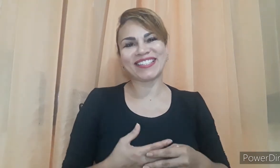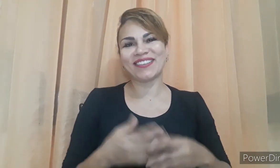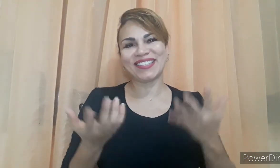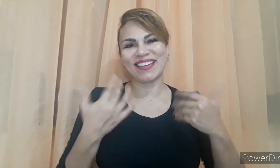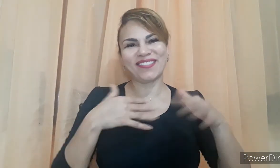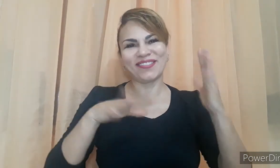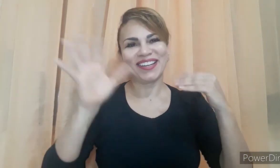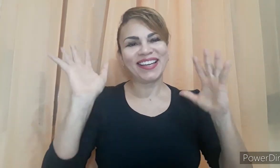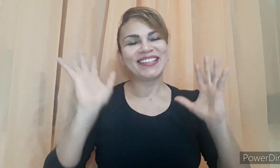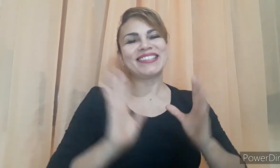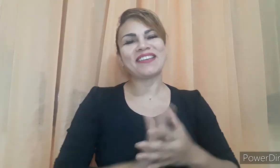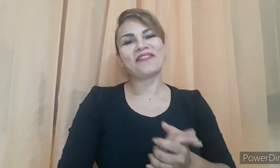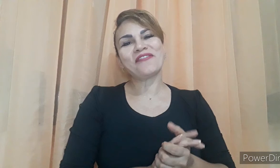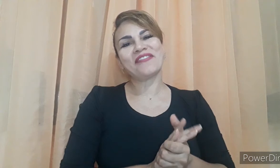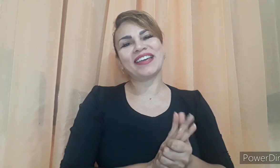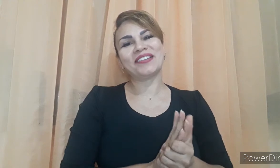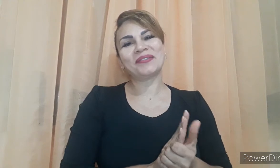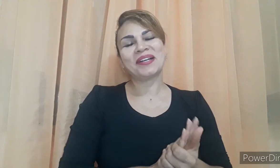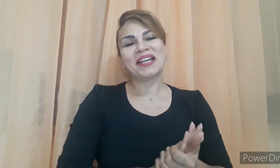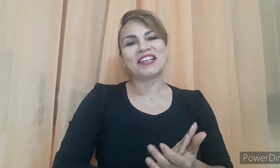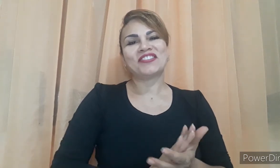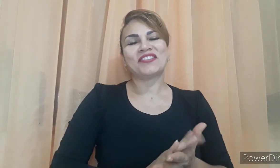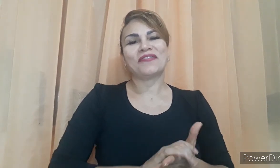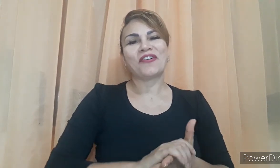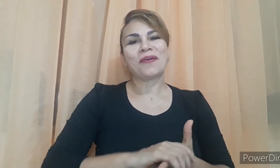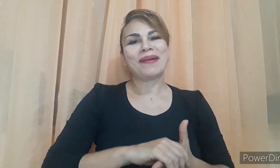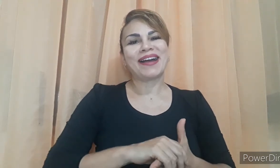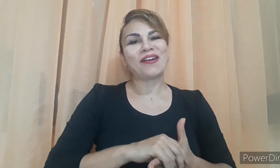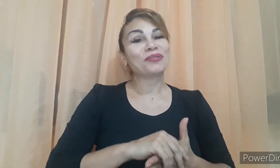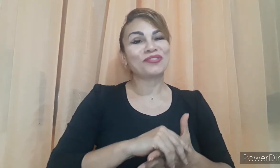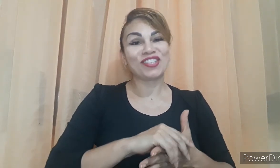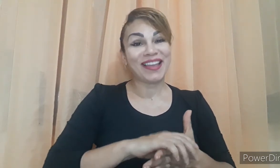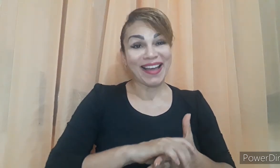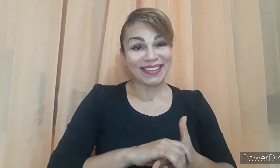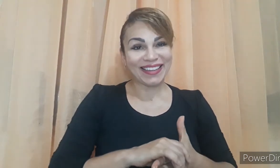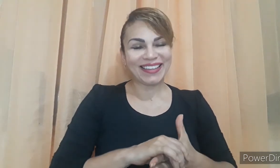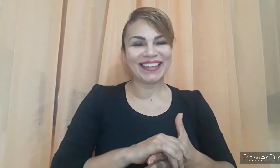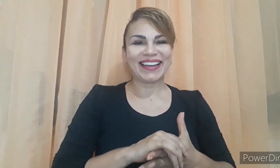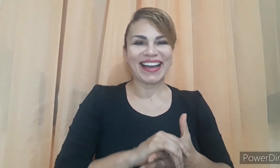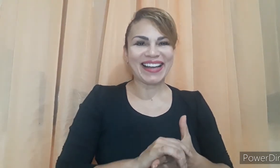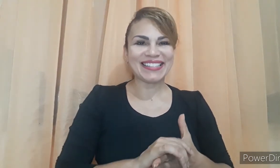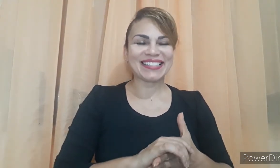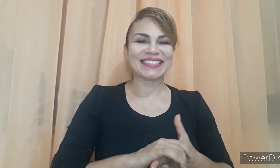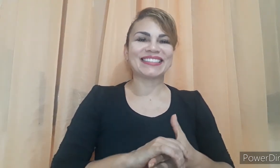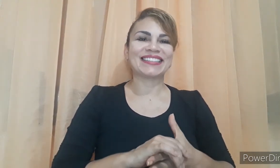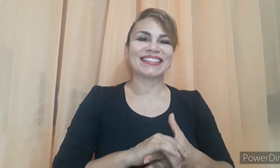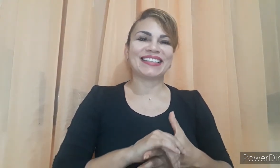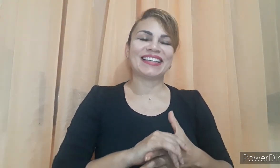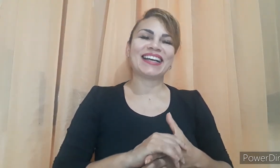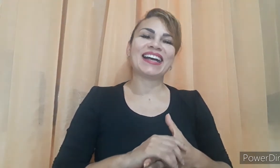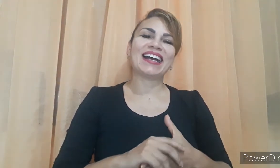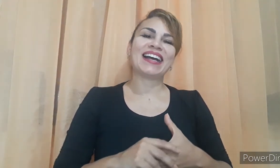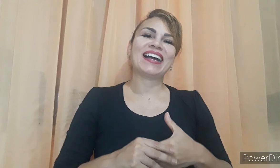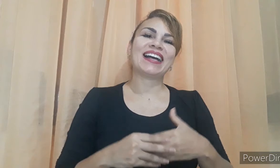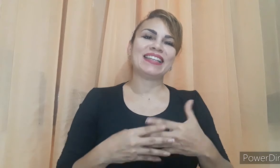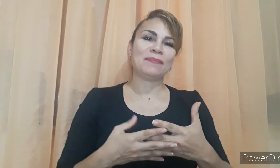adjetivos, e aí vão desenvolvendo de forma autodidata aí em casa a